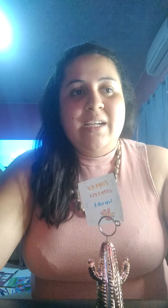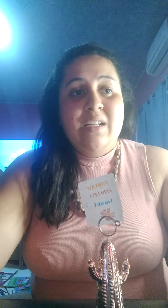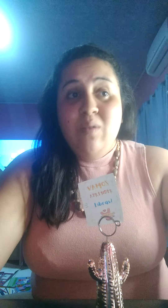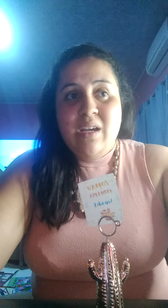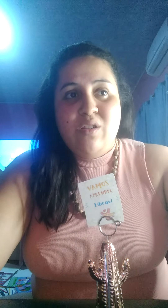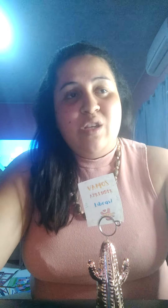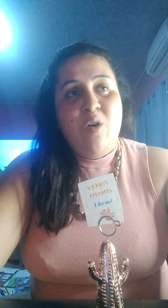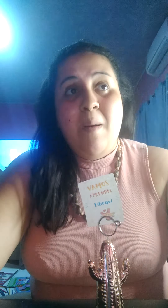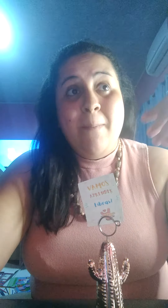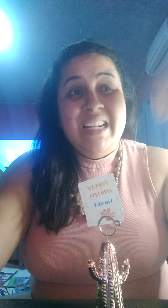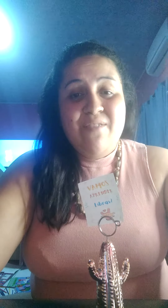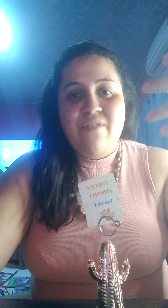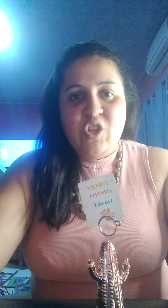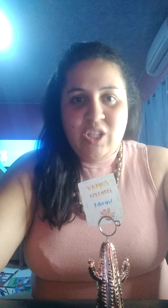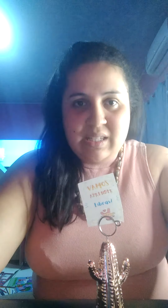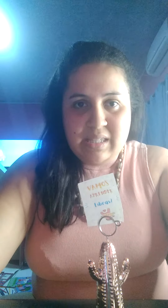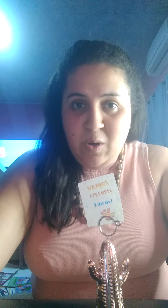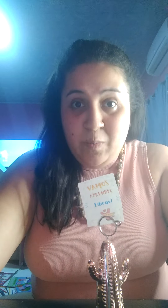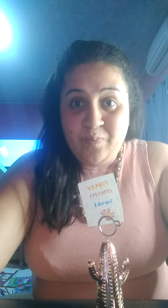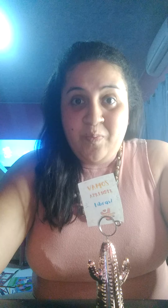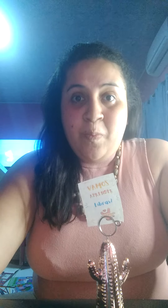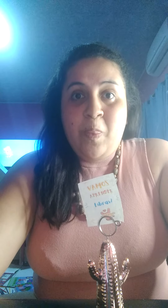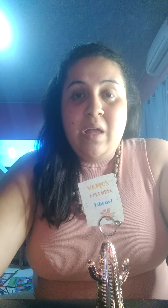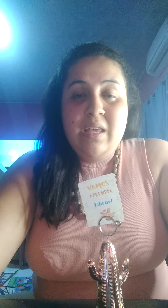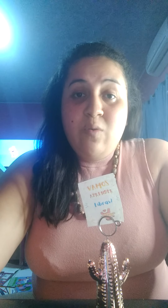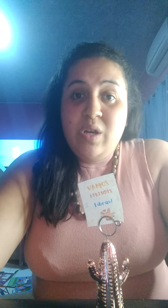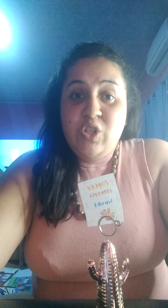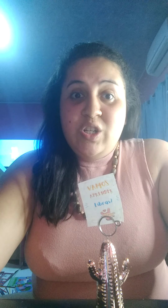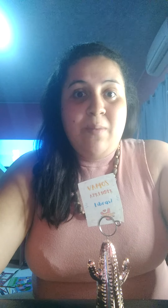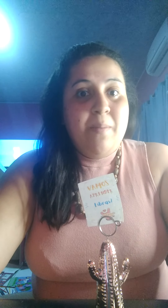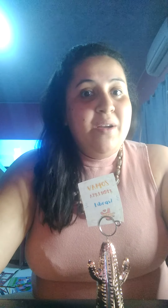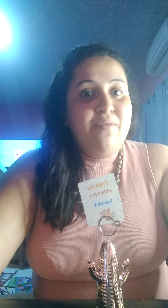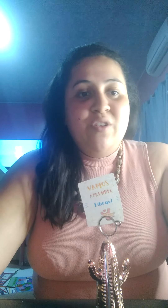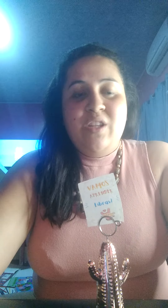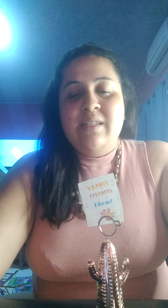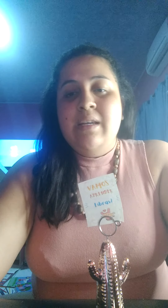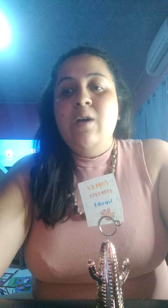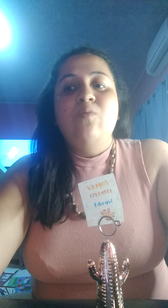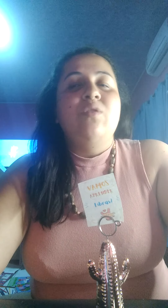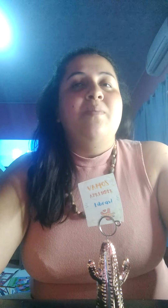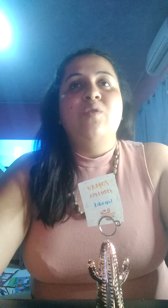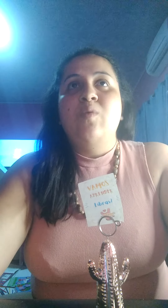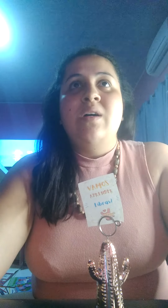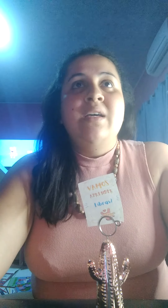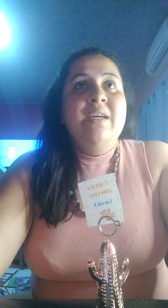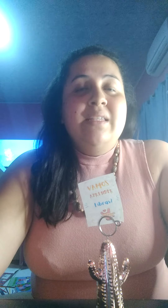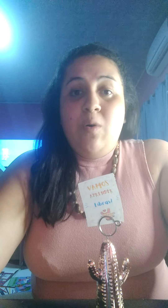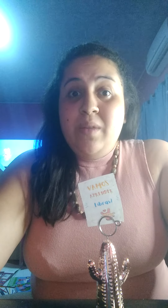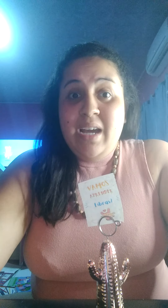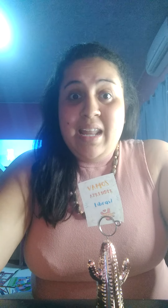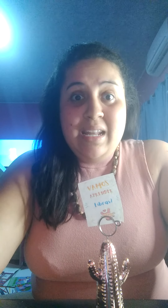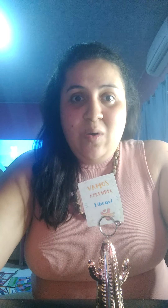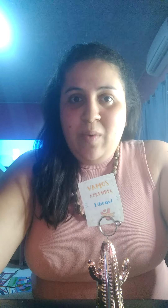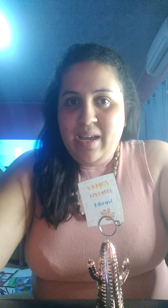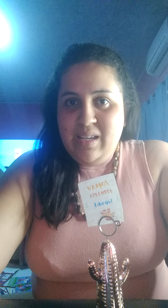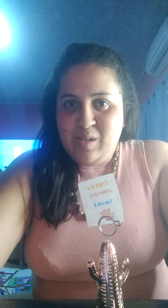não é só uma manifestação linguística, uma manifestação de uma pessoa se comunicar, não é isso,